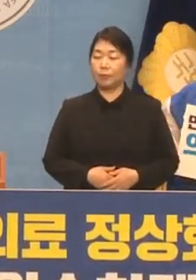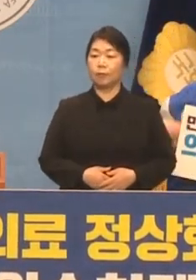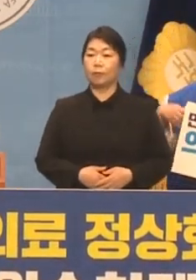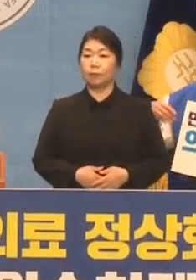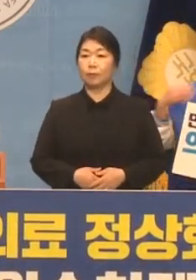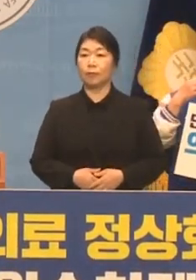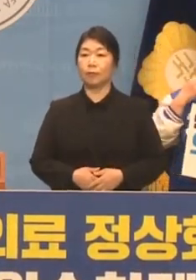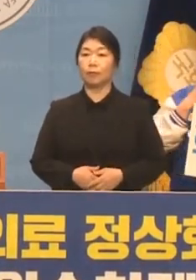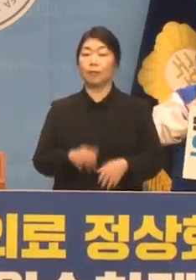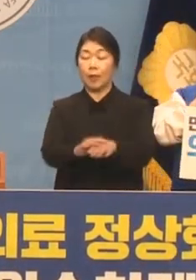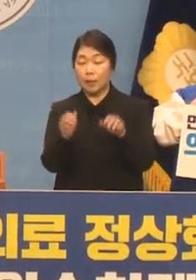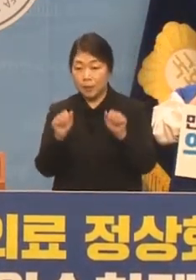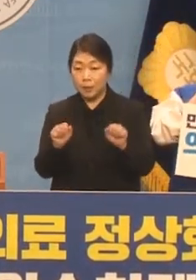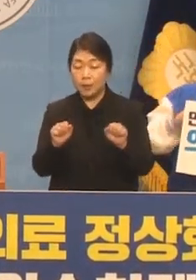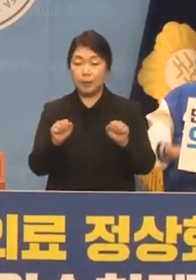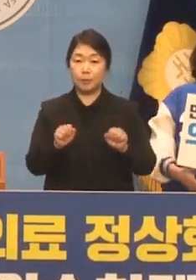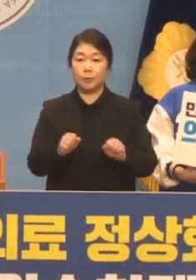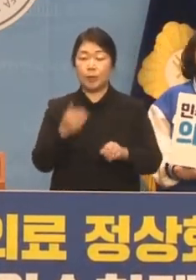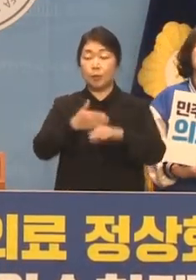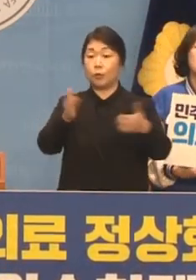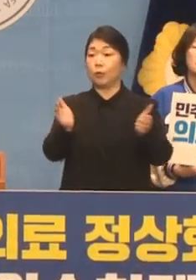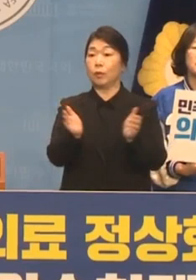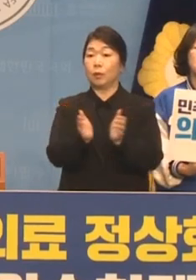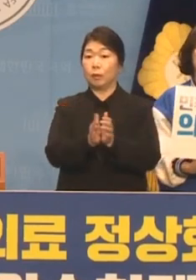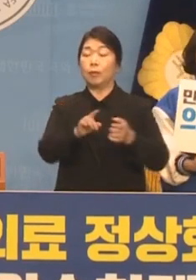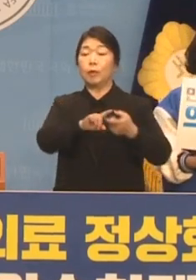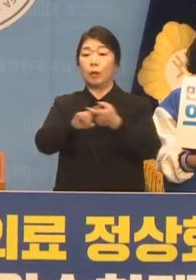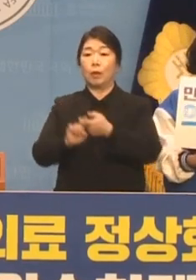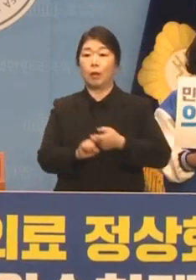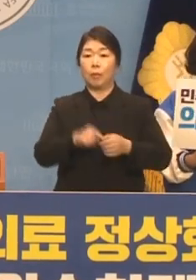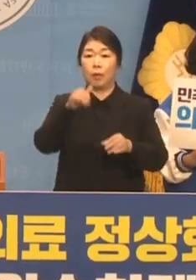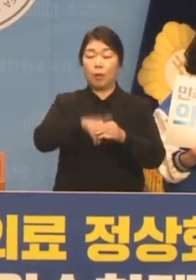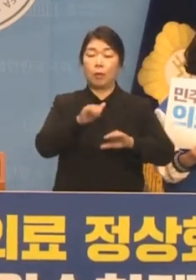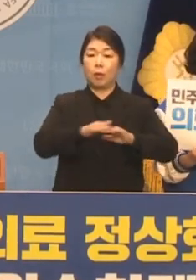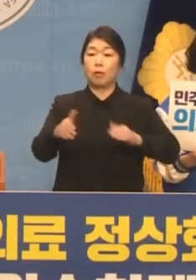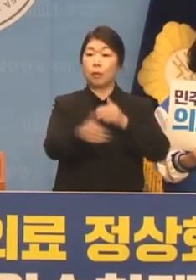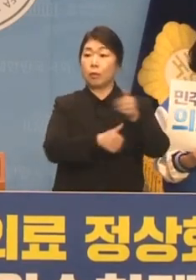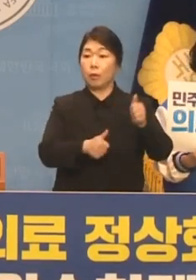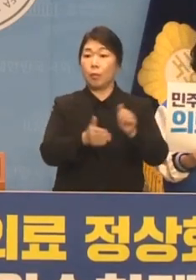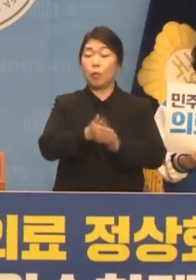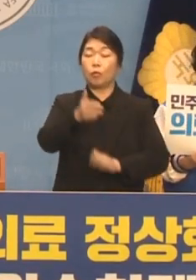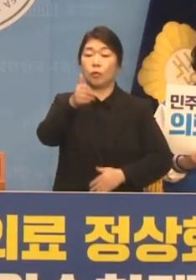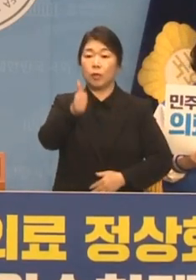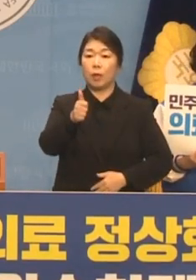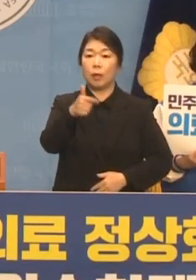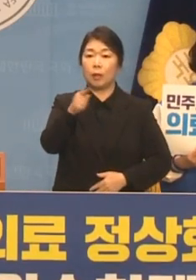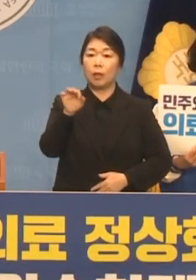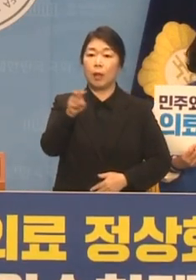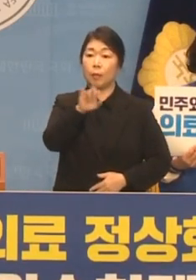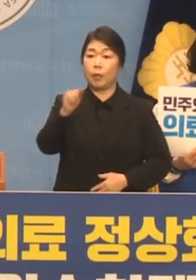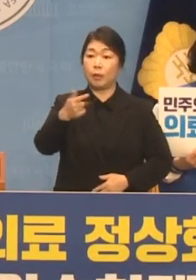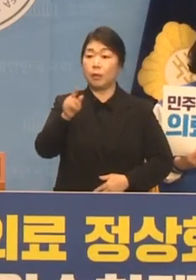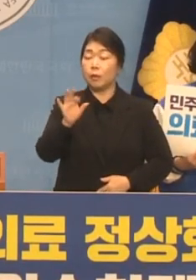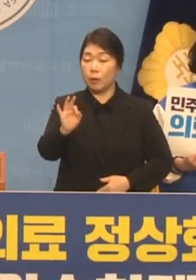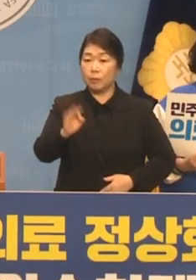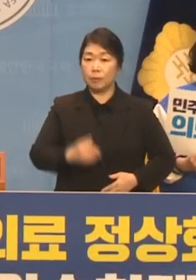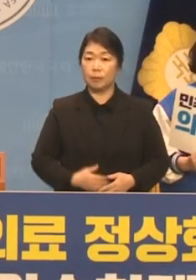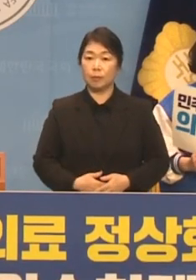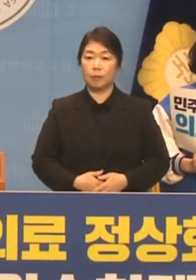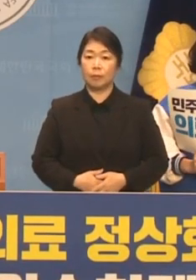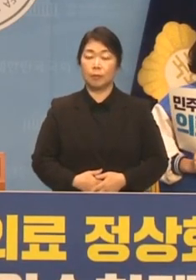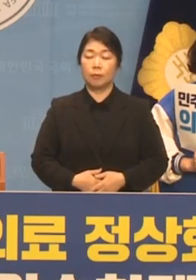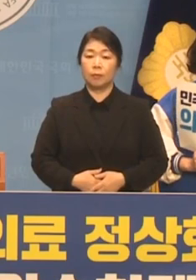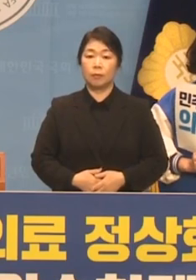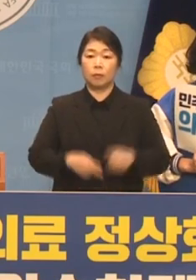되네 안녕하십니까 더불어 민주연합 선대위 총괄 본부장 강민정 있니다